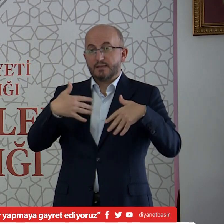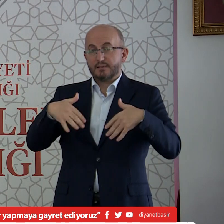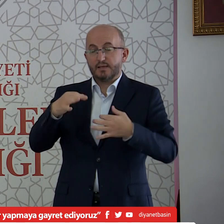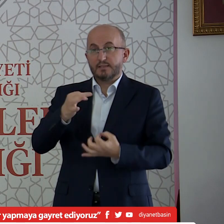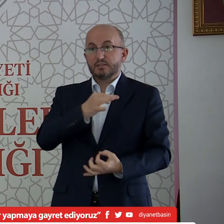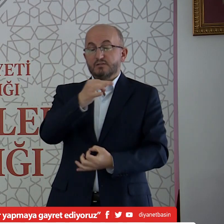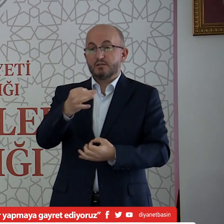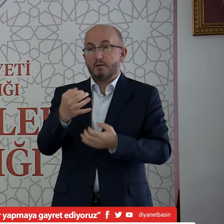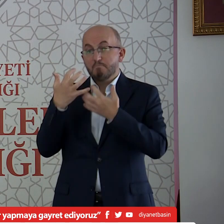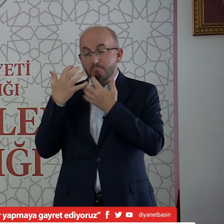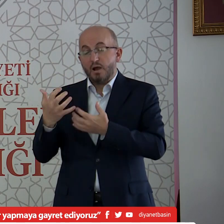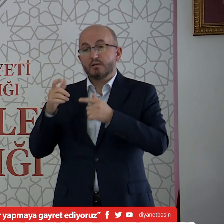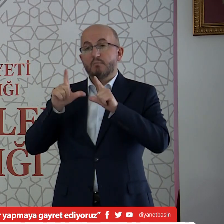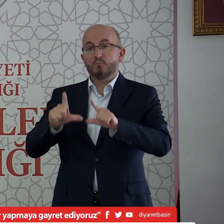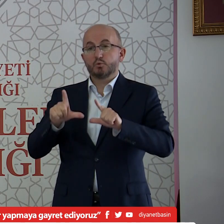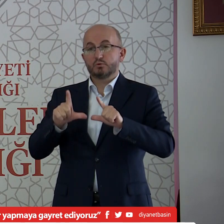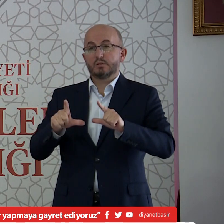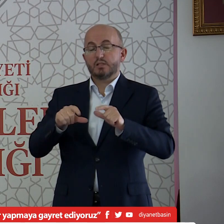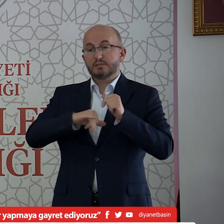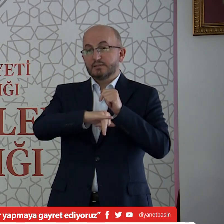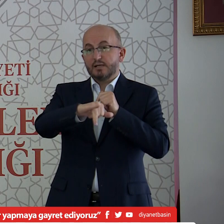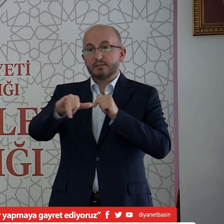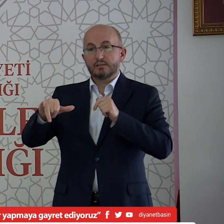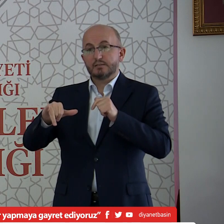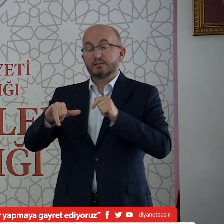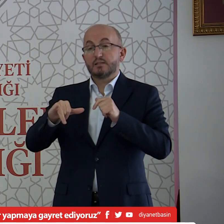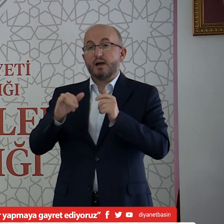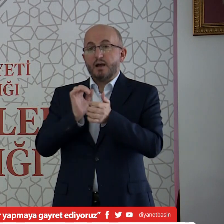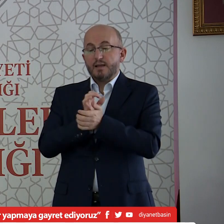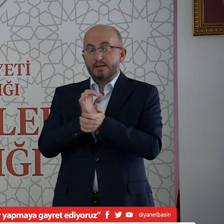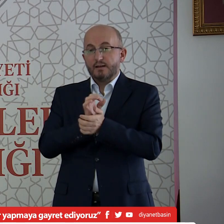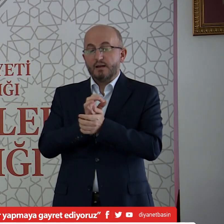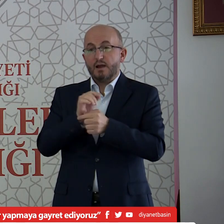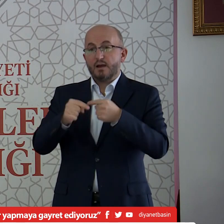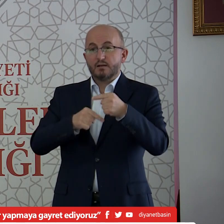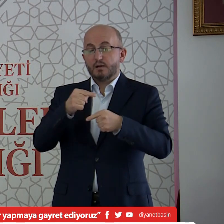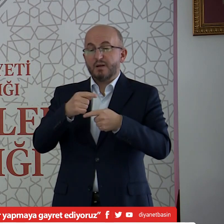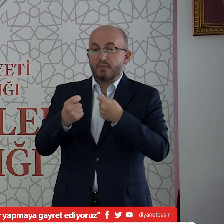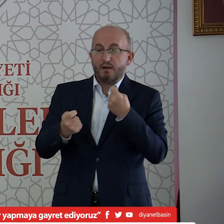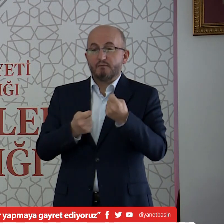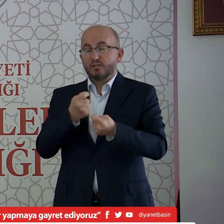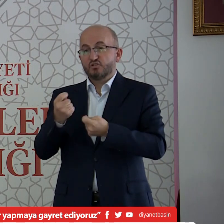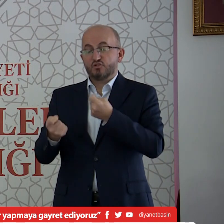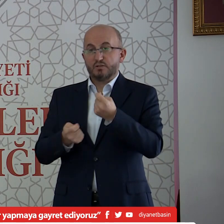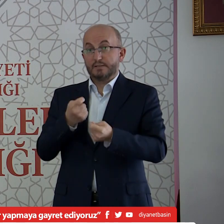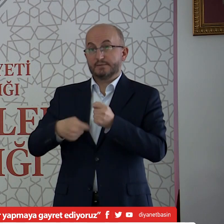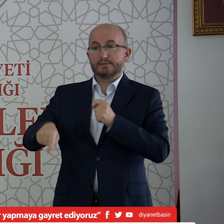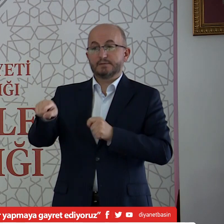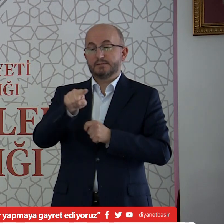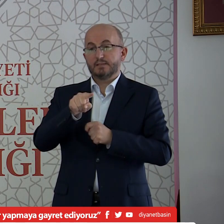engellilerimiz, bakıma muhtaç yakınlarımız noktasındaki tavrınız,